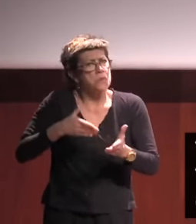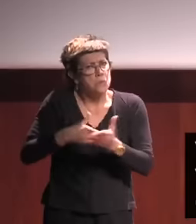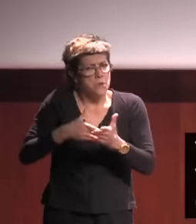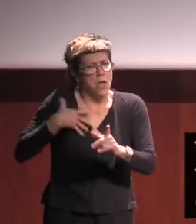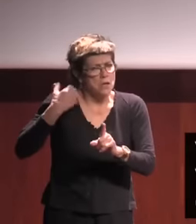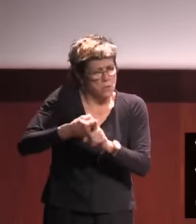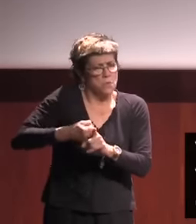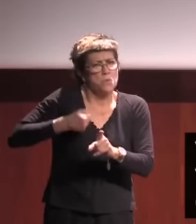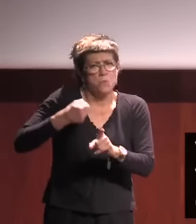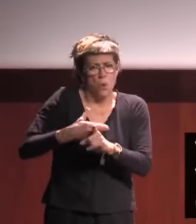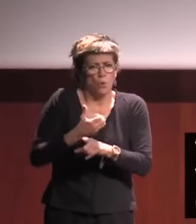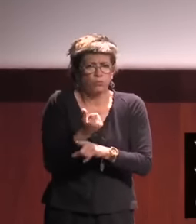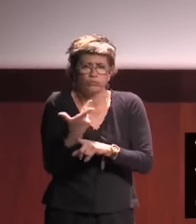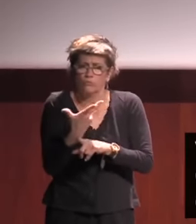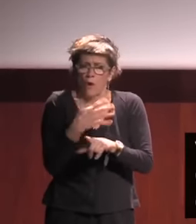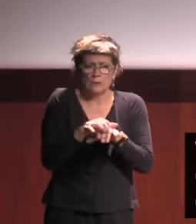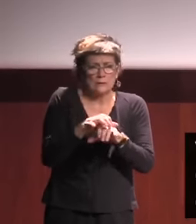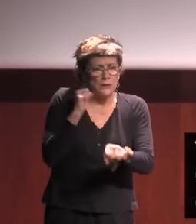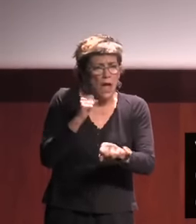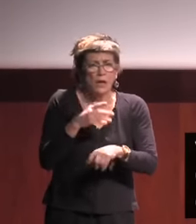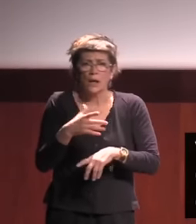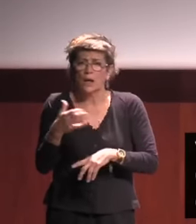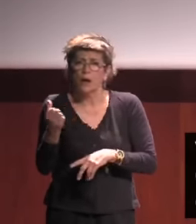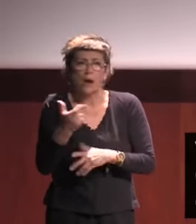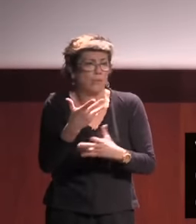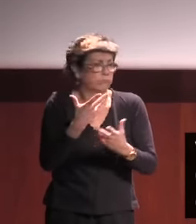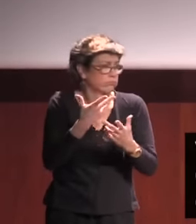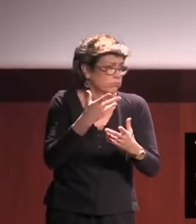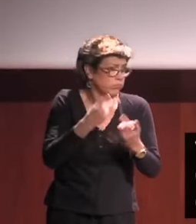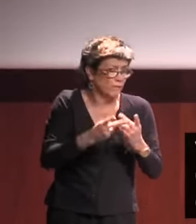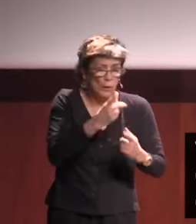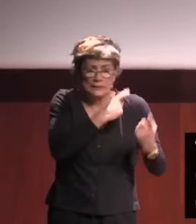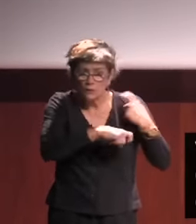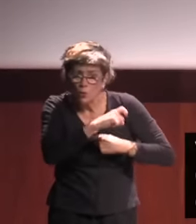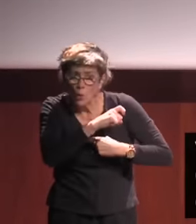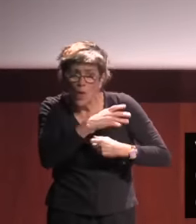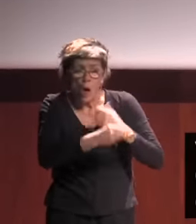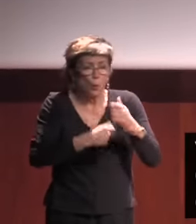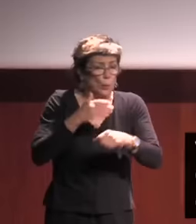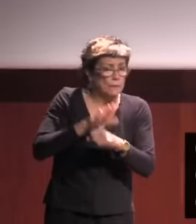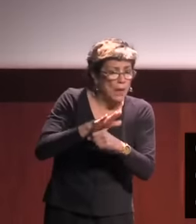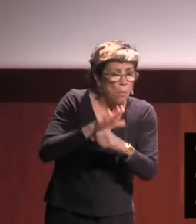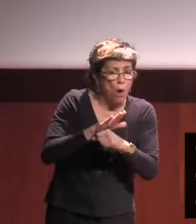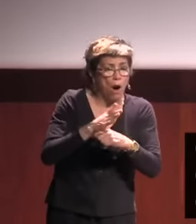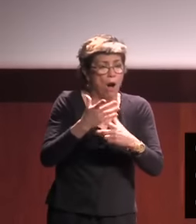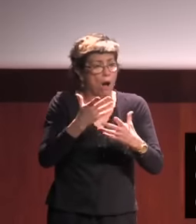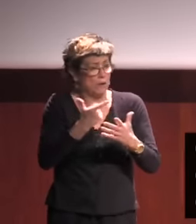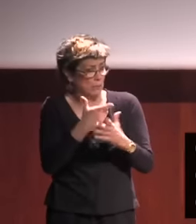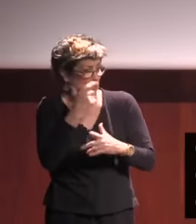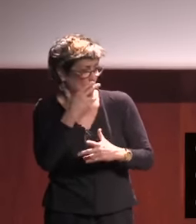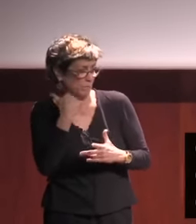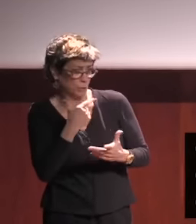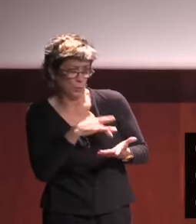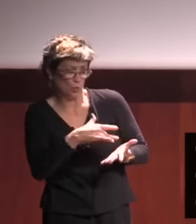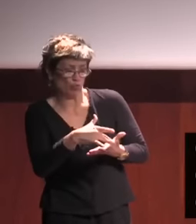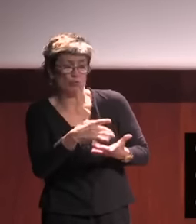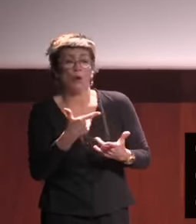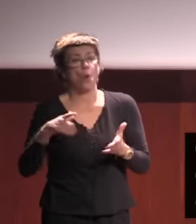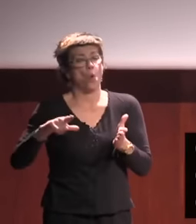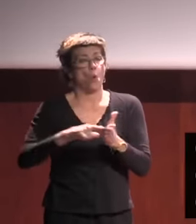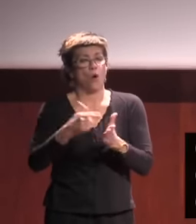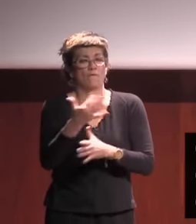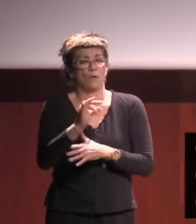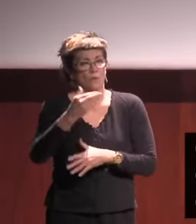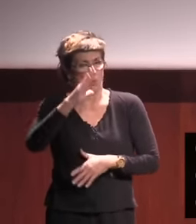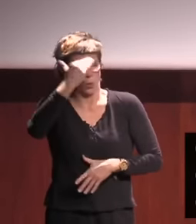certains de nos intervenants d'aujourd'hui ont été les historiens ou les témoins. La loi française ne la reconnaît comme une